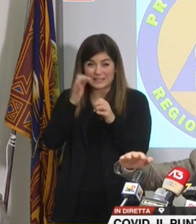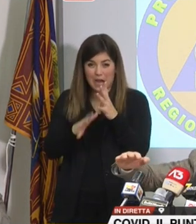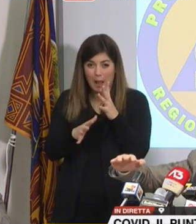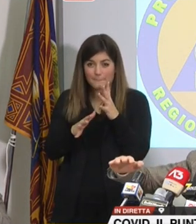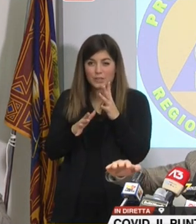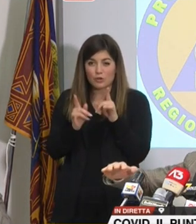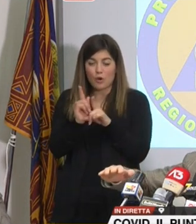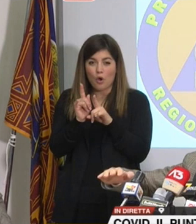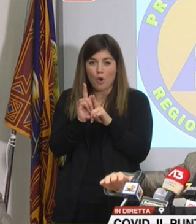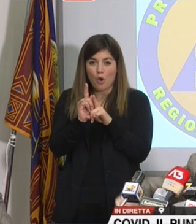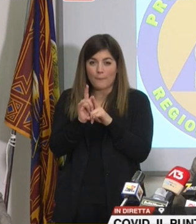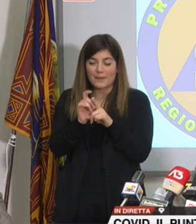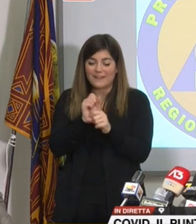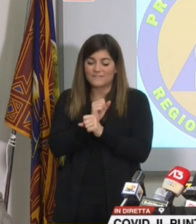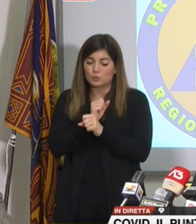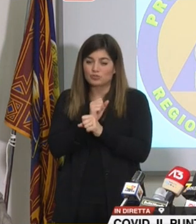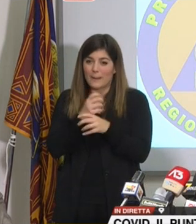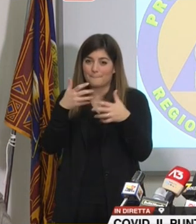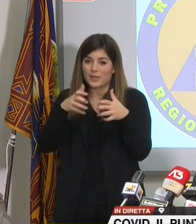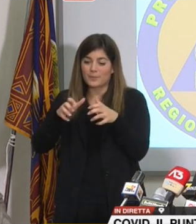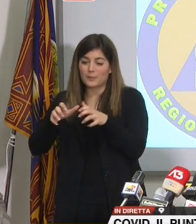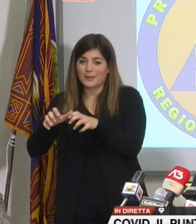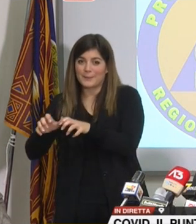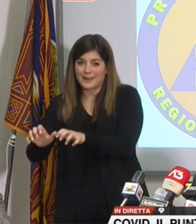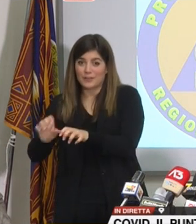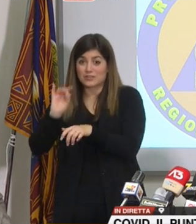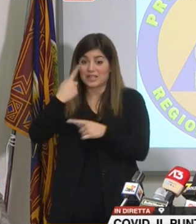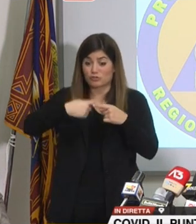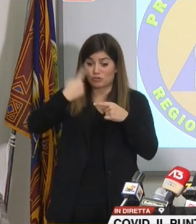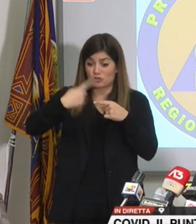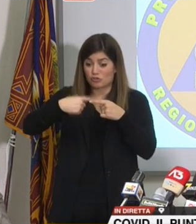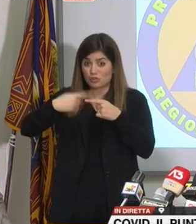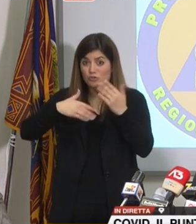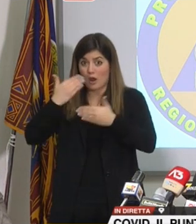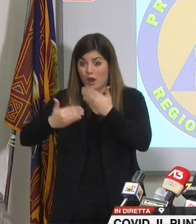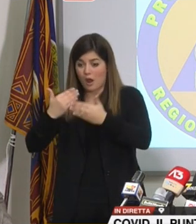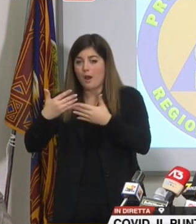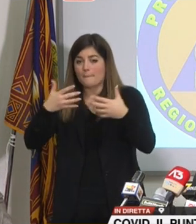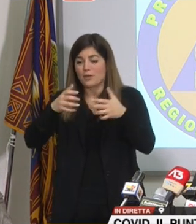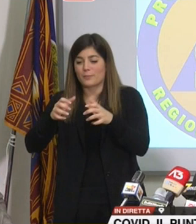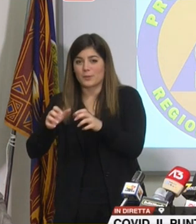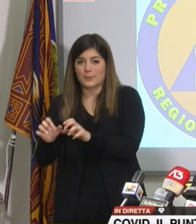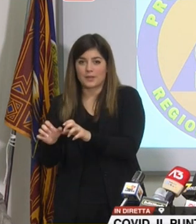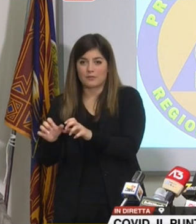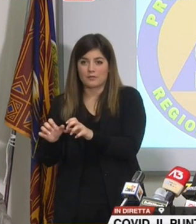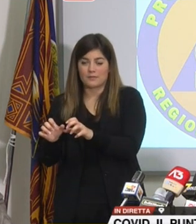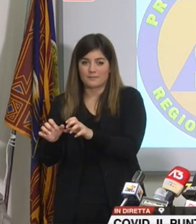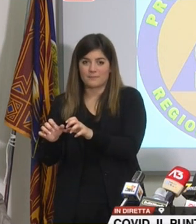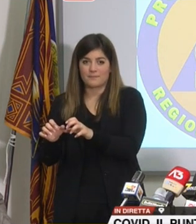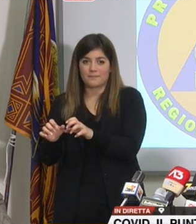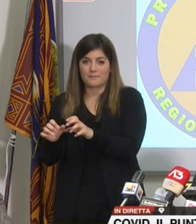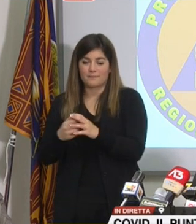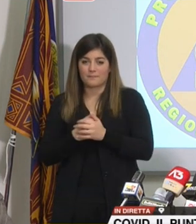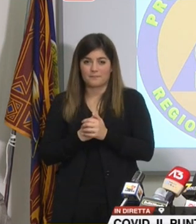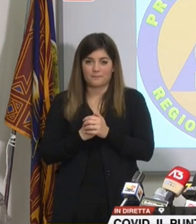ad essere meno affidabile. Ma questo è scritto, non è una scoperta di qualcuno che va in giro col foglietto. Il punto